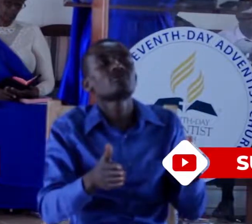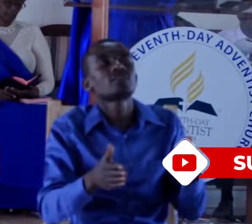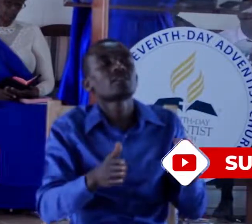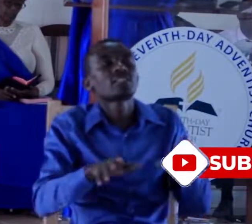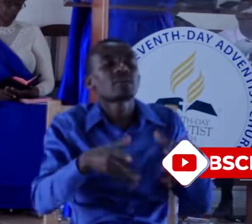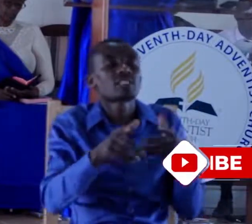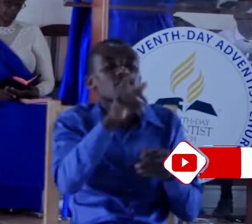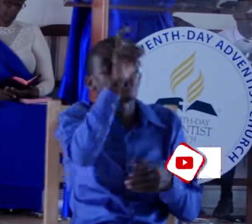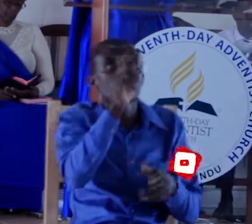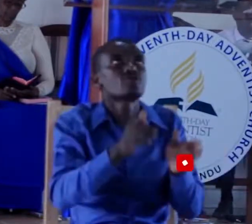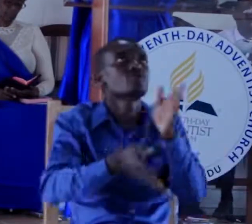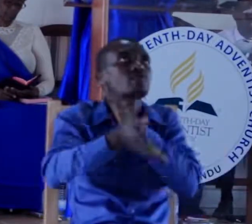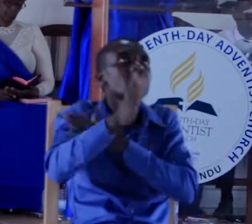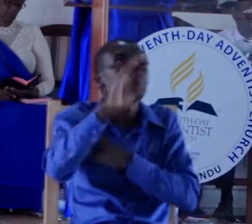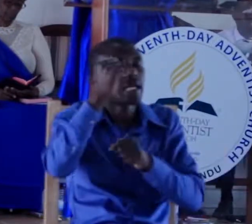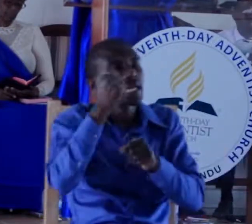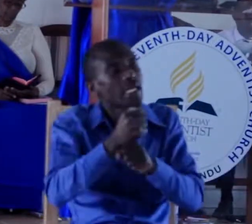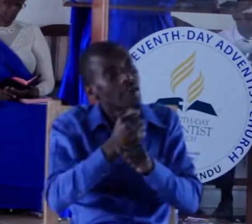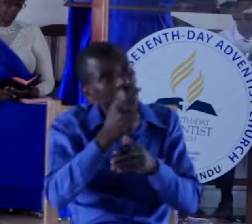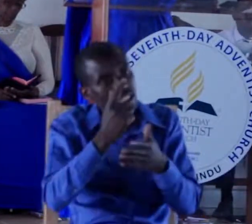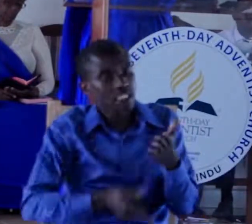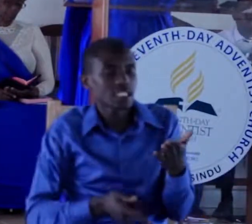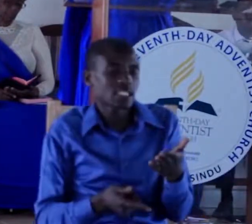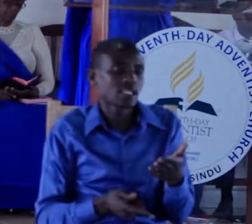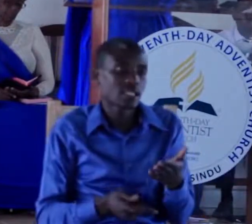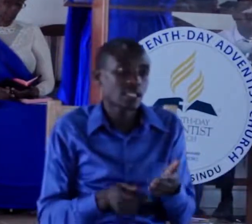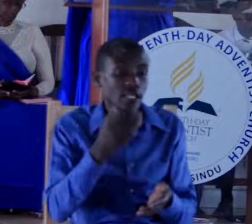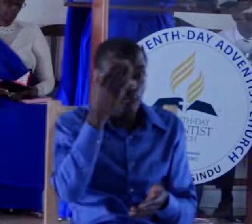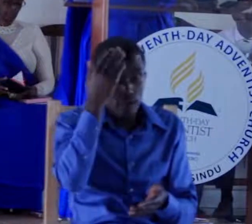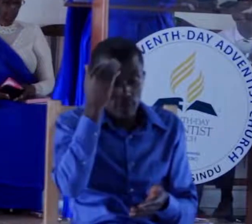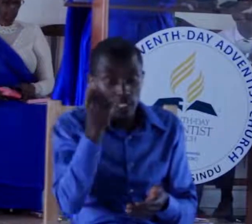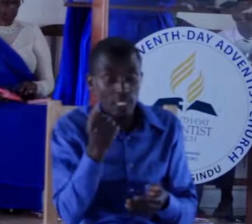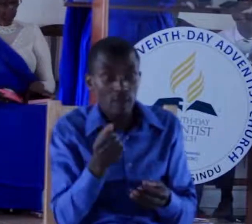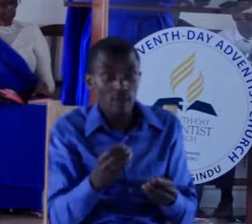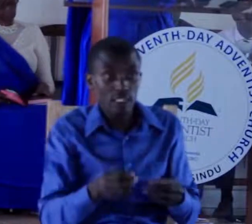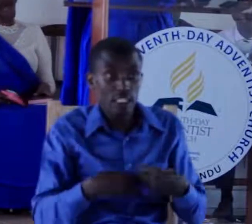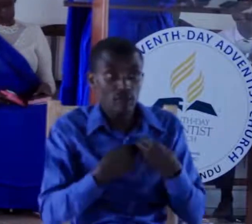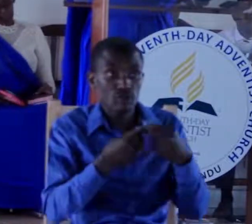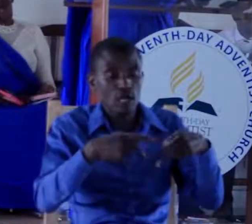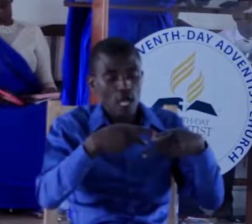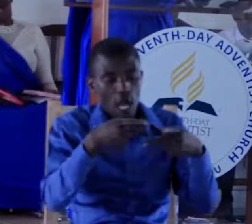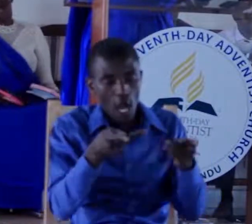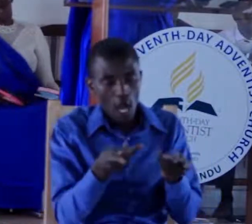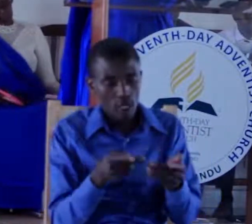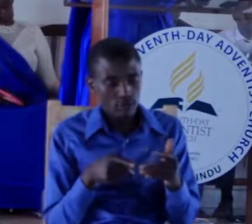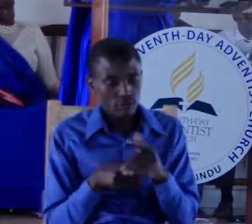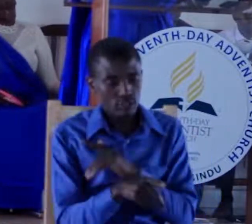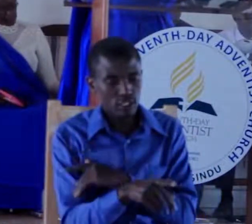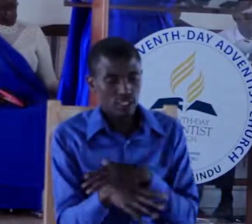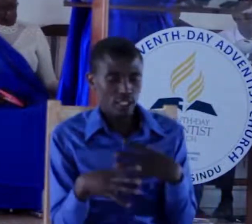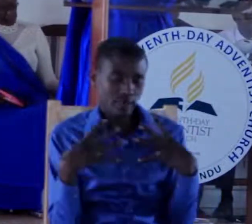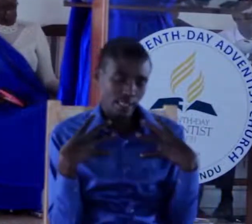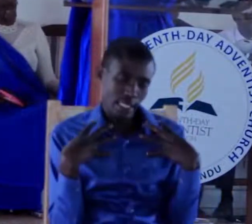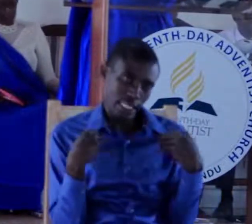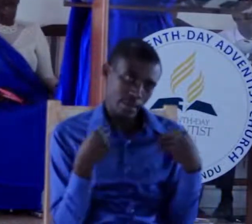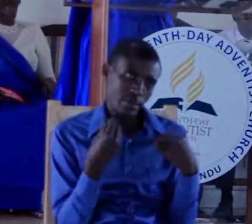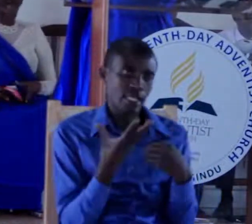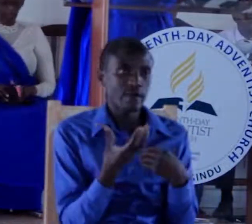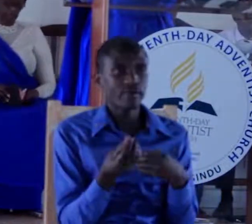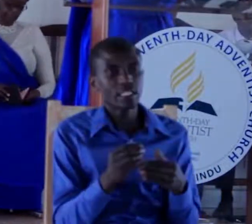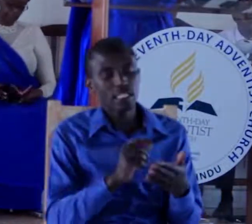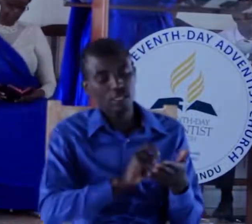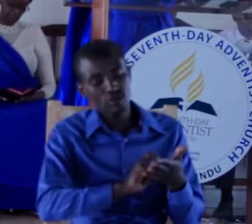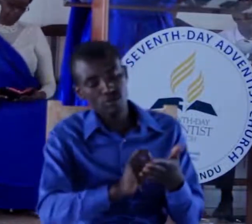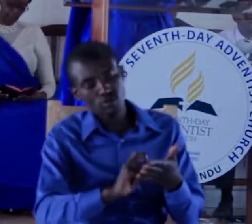ate yakora iki kugira ngo nse kubaha ahantu twinjira muranyemerera mfatire